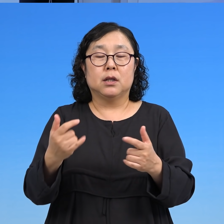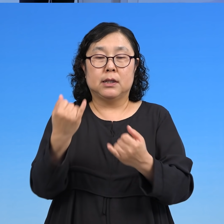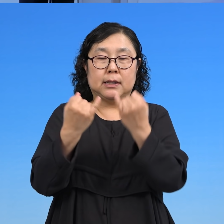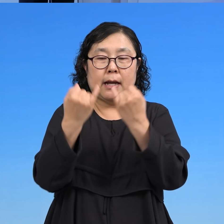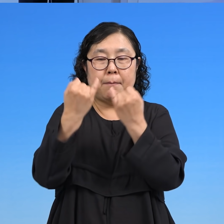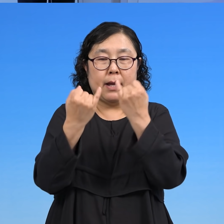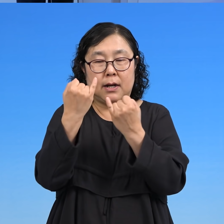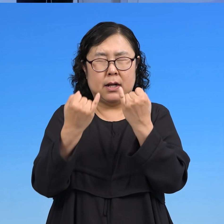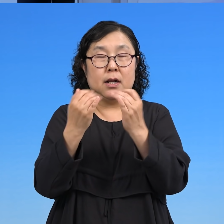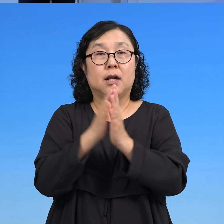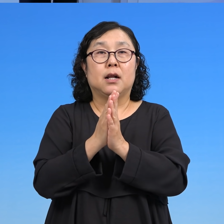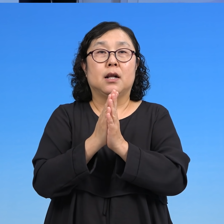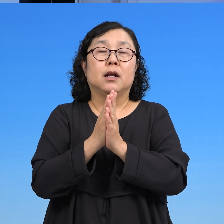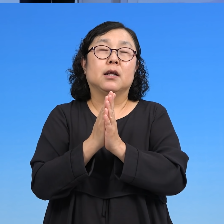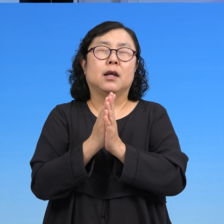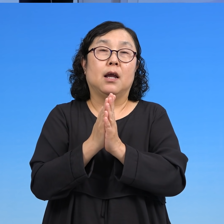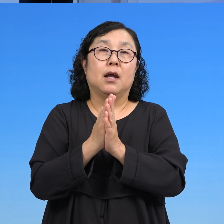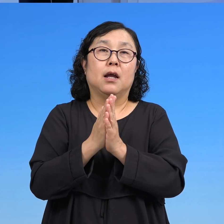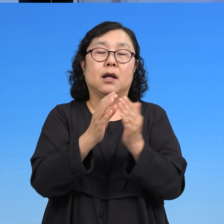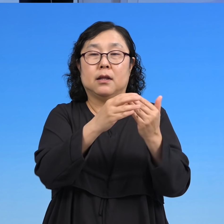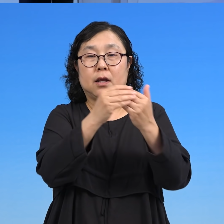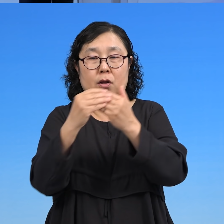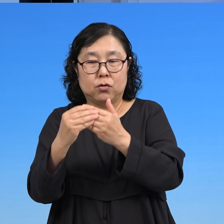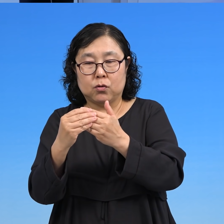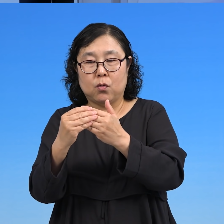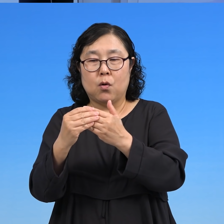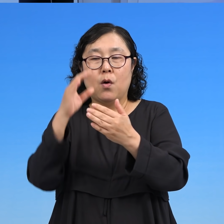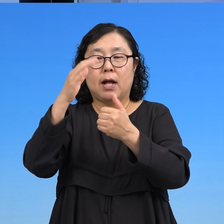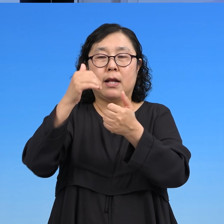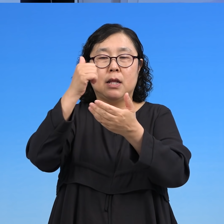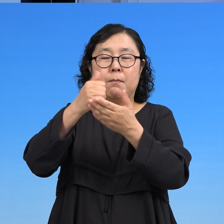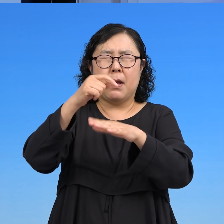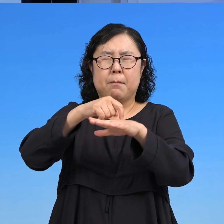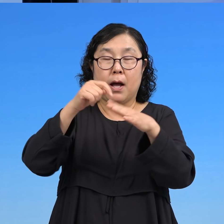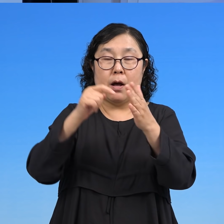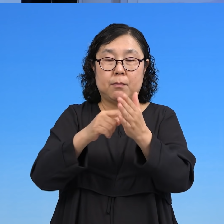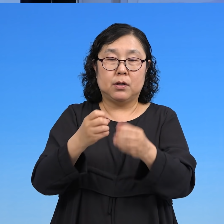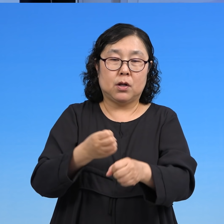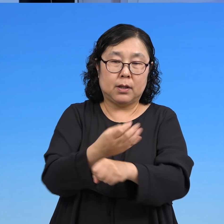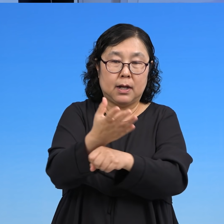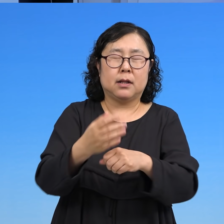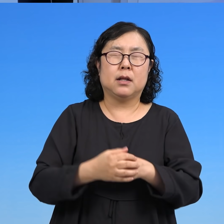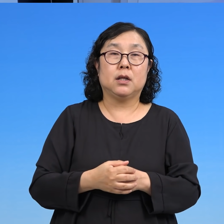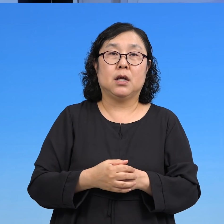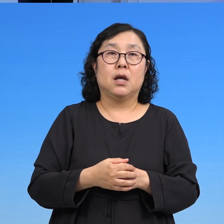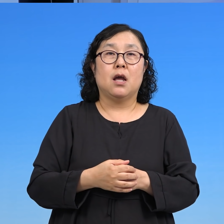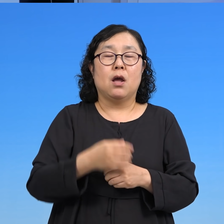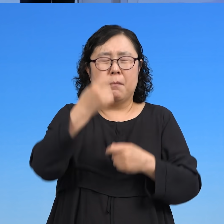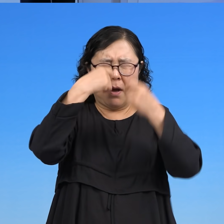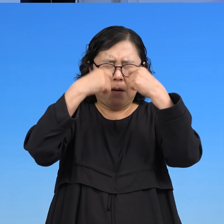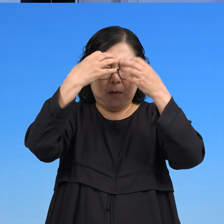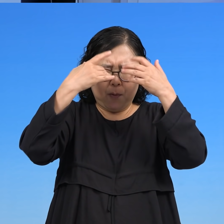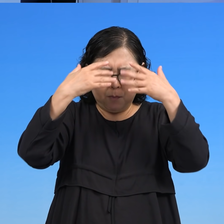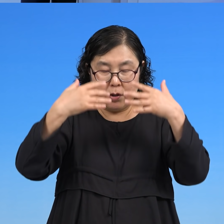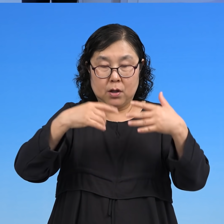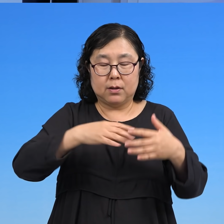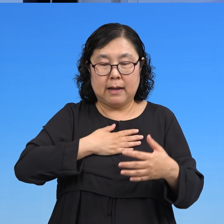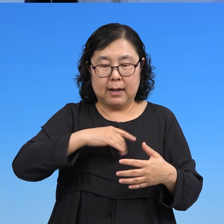주며 그때 주시는 하나님의 마음을 전달했더니 펑펑 울면서 다시 힘을